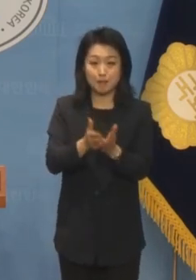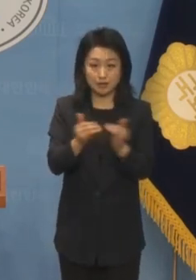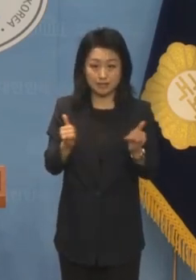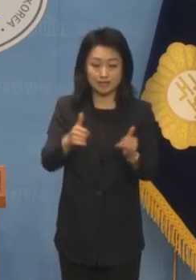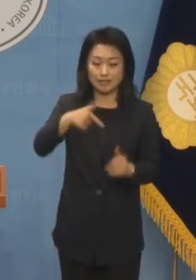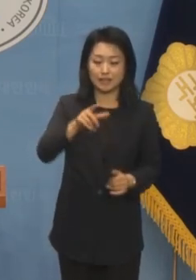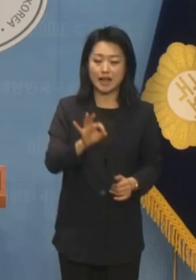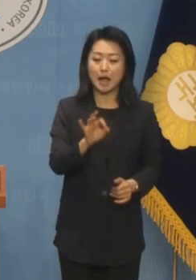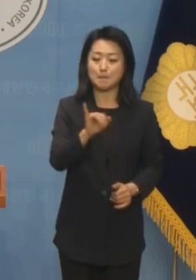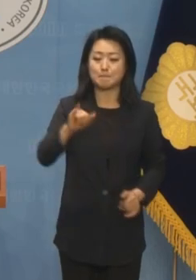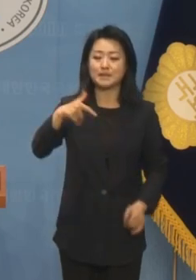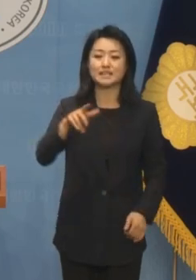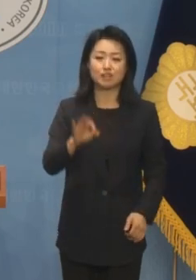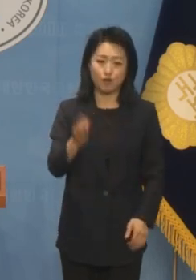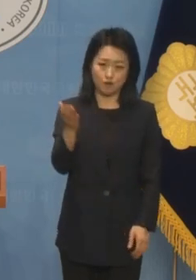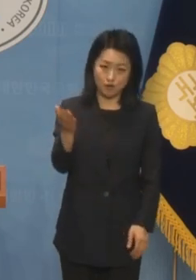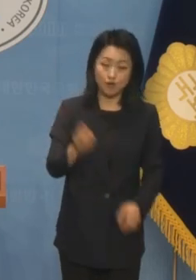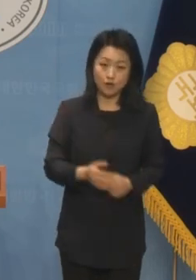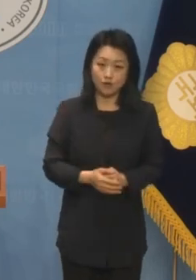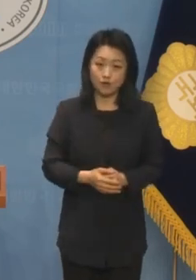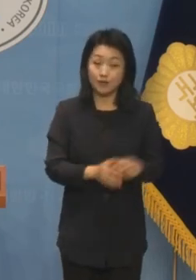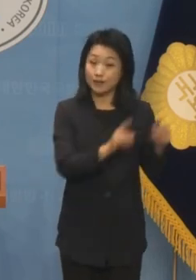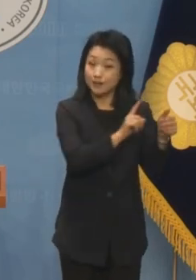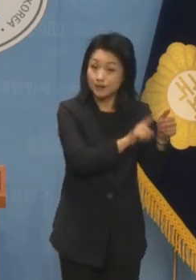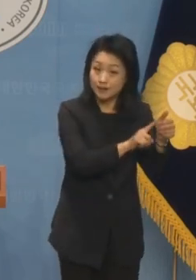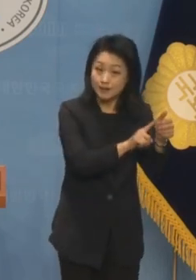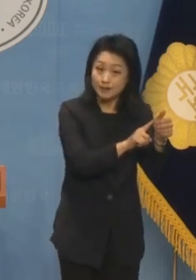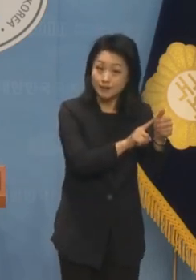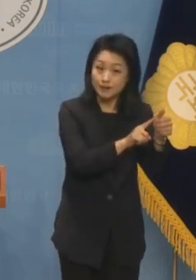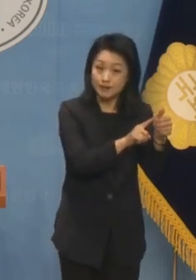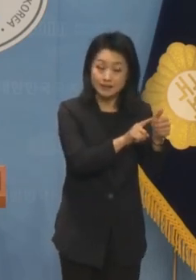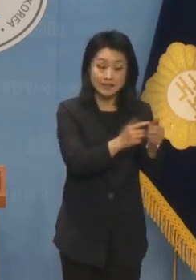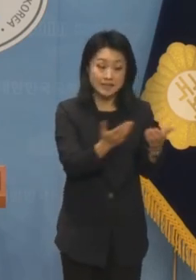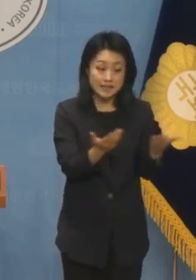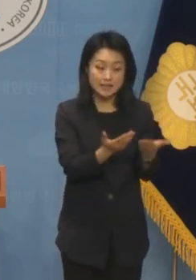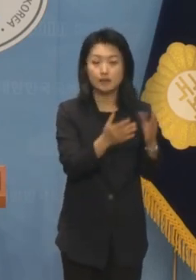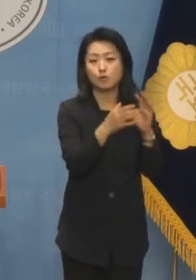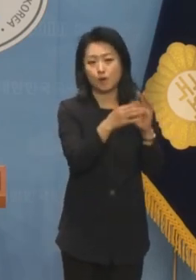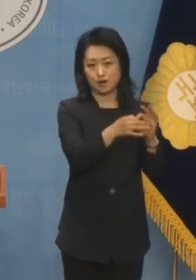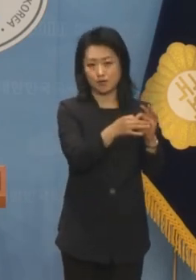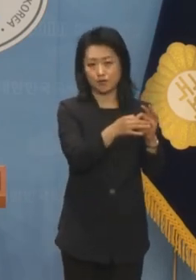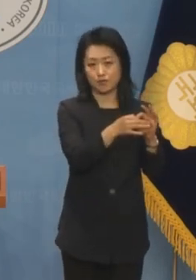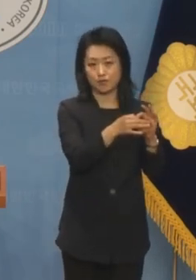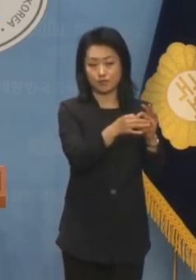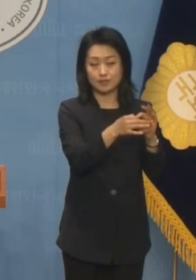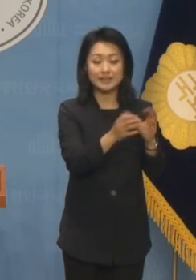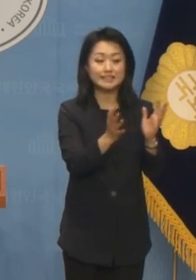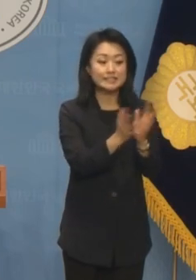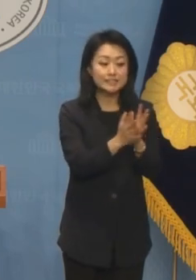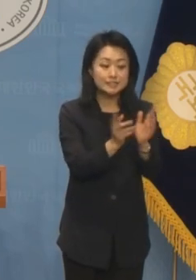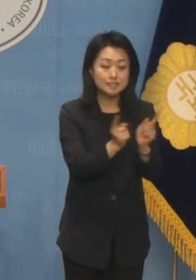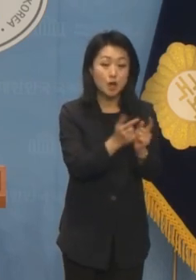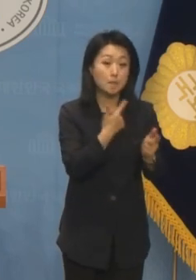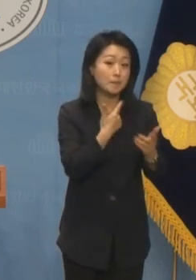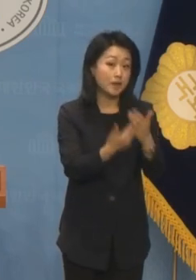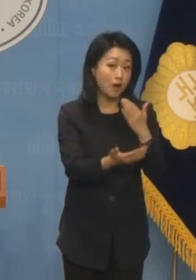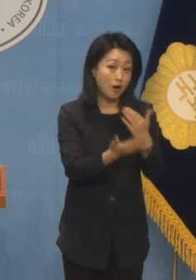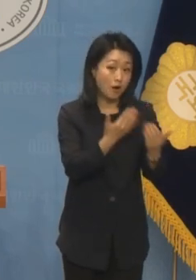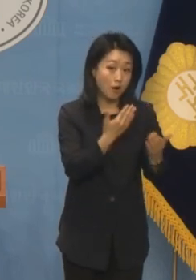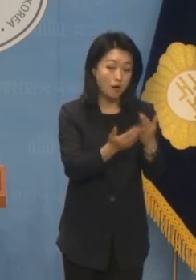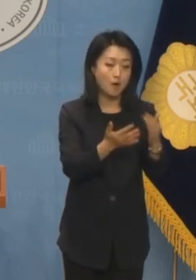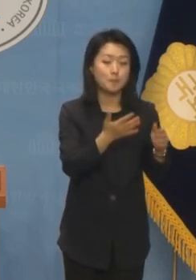대변인입니다. 이 검사 쪽은 이 검사의 직무집행과 관련해 직접 경험한 지위에